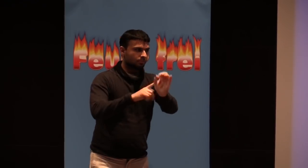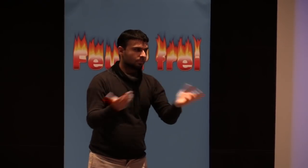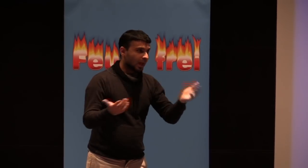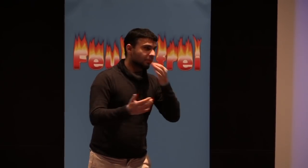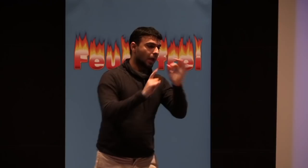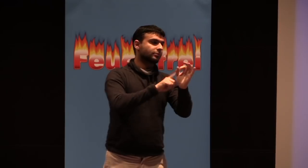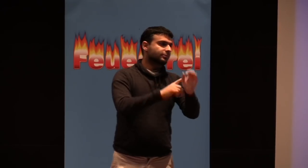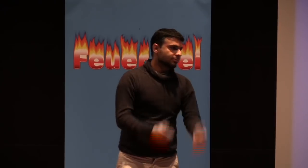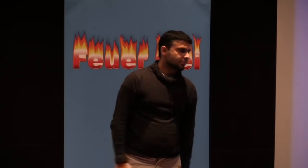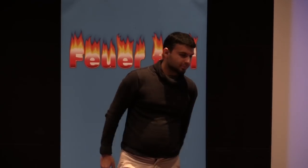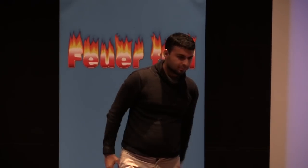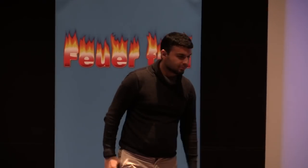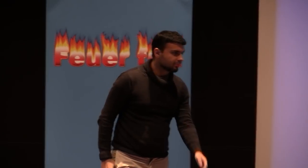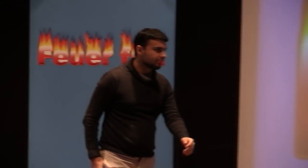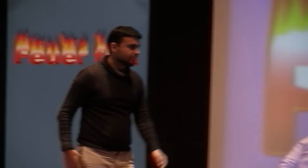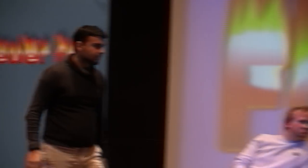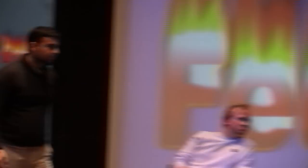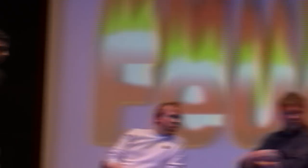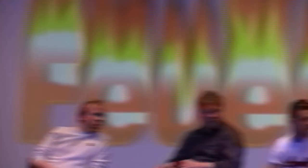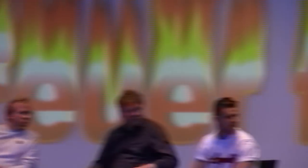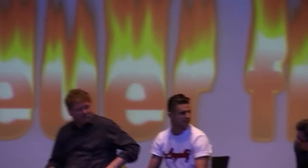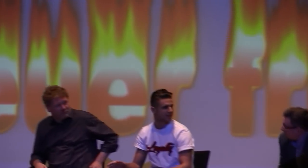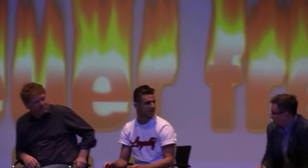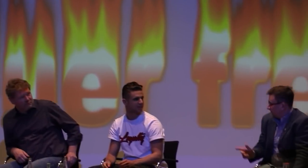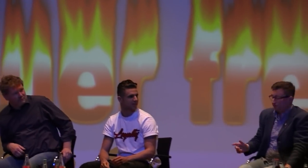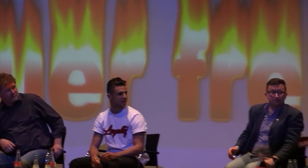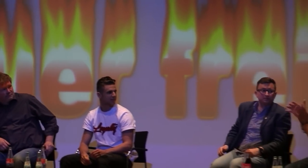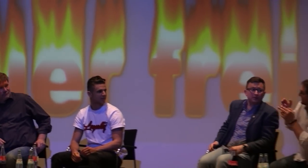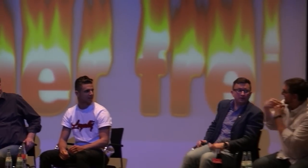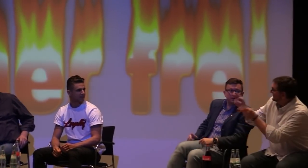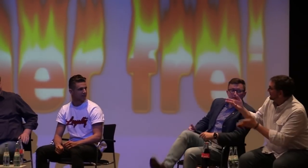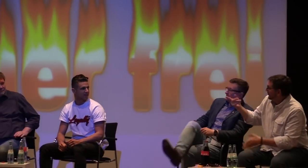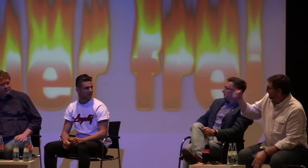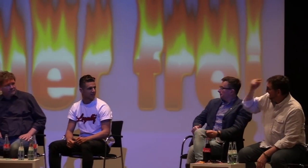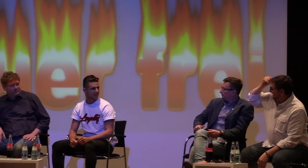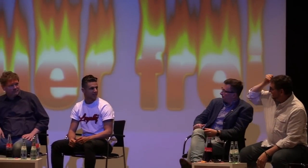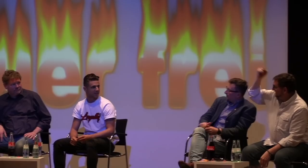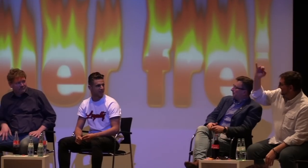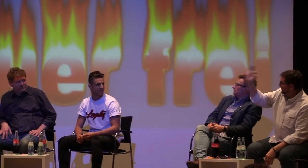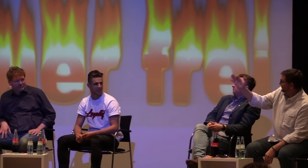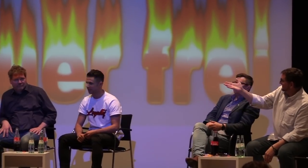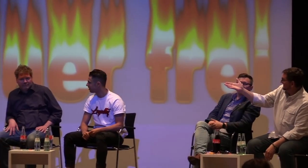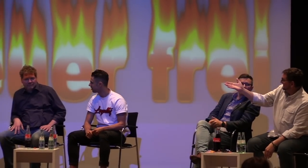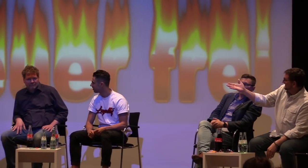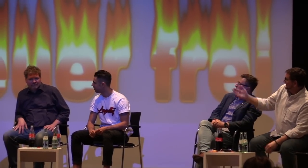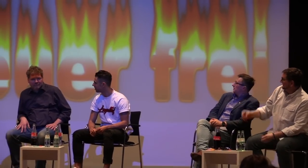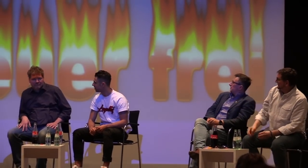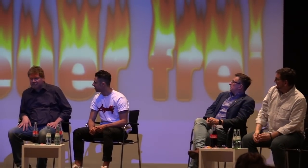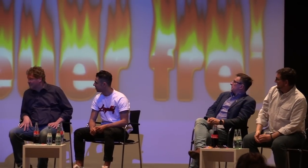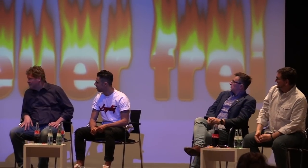initiieren, der eben auch so ein bisschen die Leute wach macht und ein bisschen Angst schürt? Ja, gibt es da irgendeinen hier aus der Runde, der da könnte